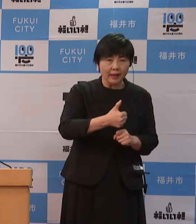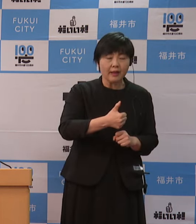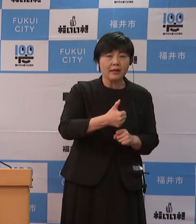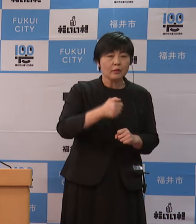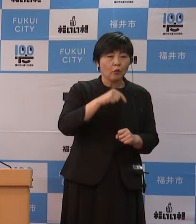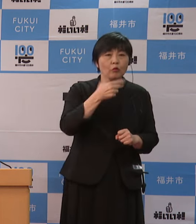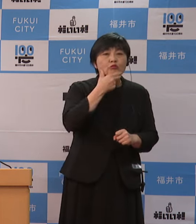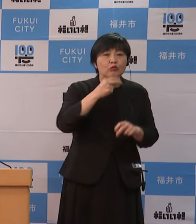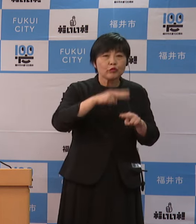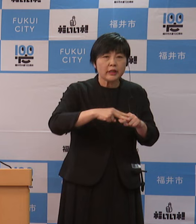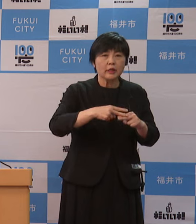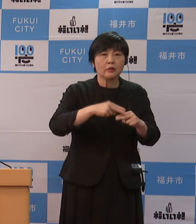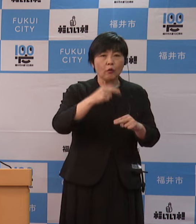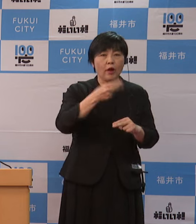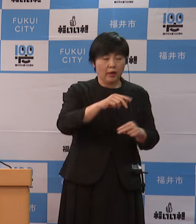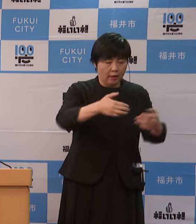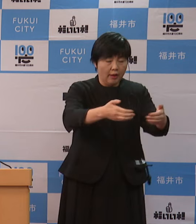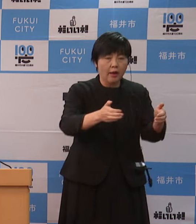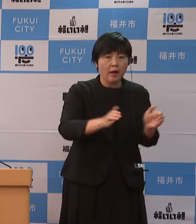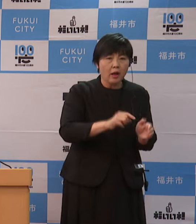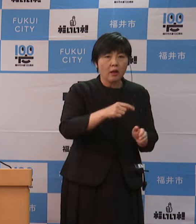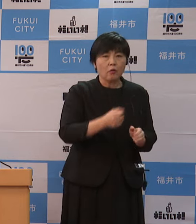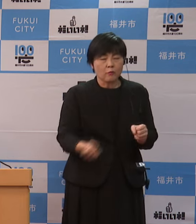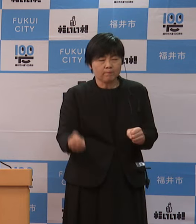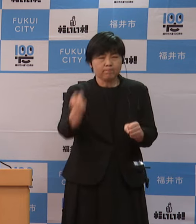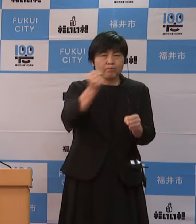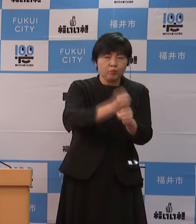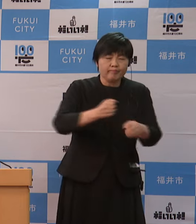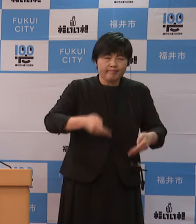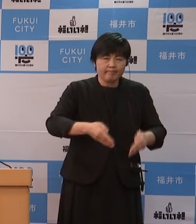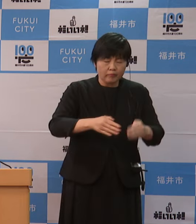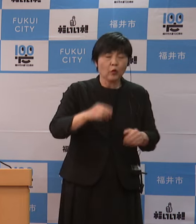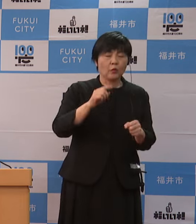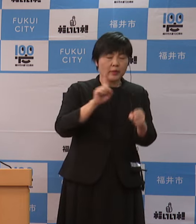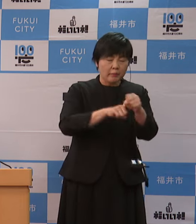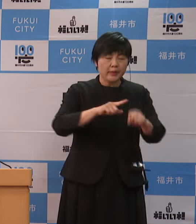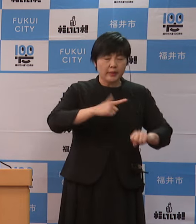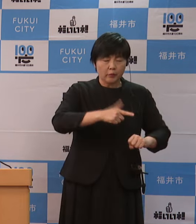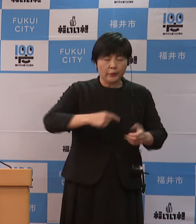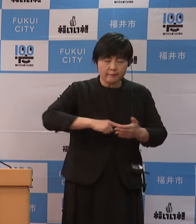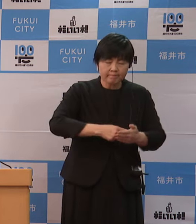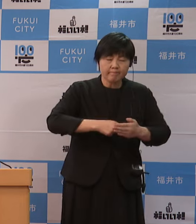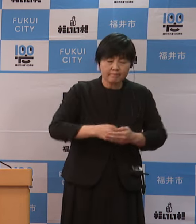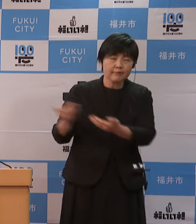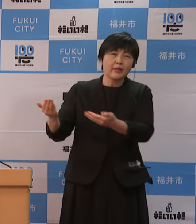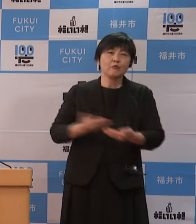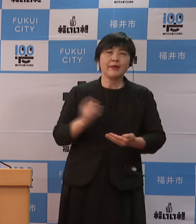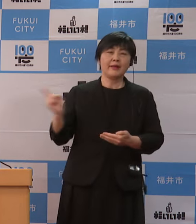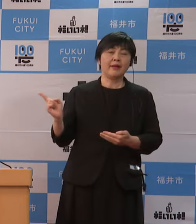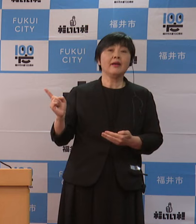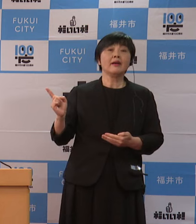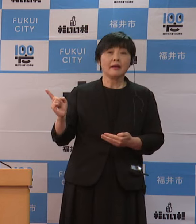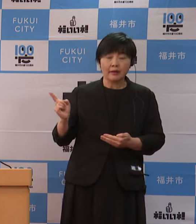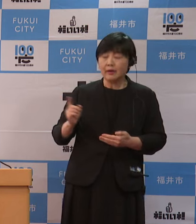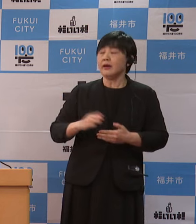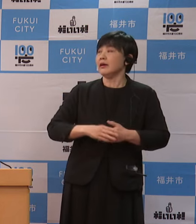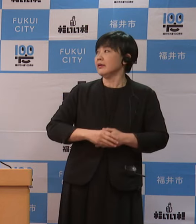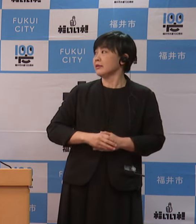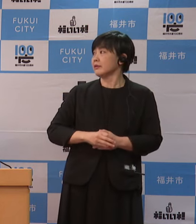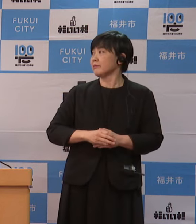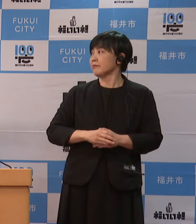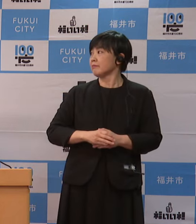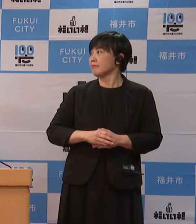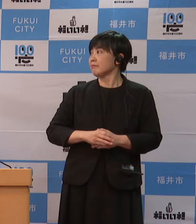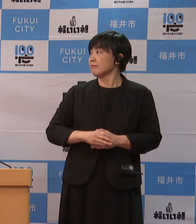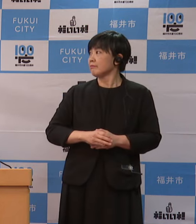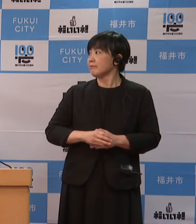福井の藩を立て直した、財政的にも立て直したということ、それから1844年だと記憶してるんですけども、伊